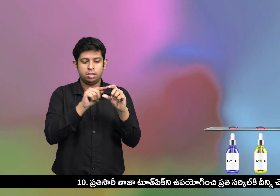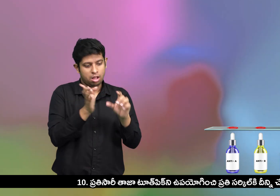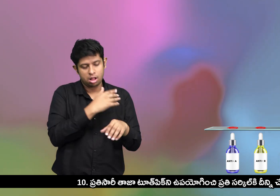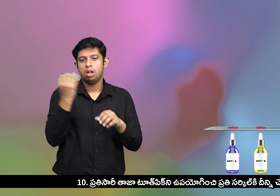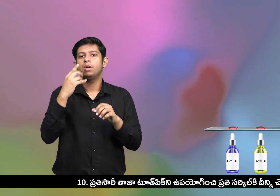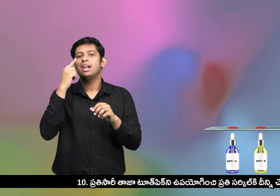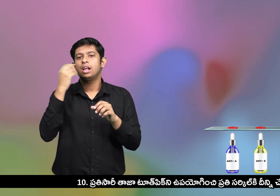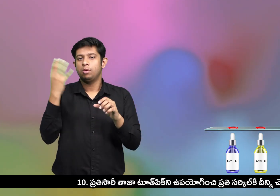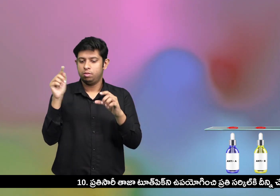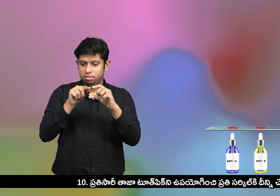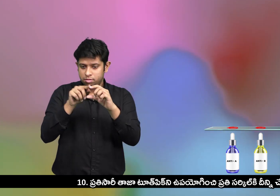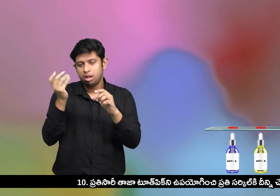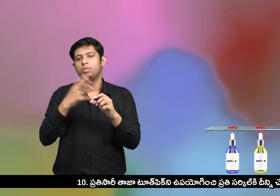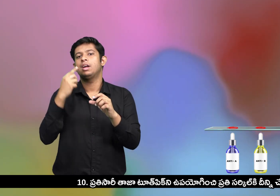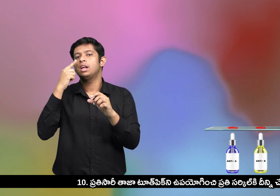చెయ్యండి.